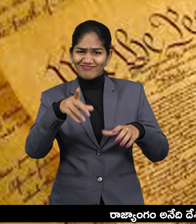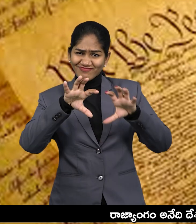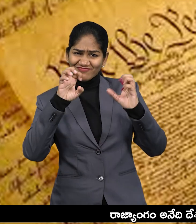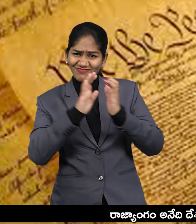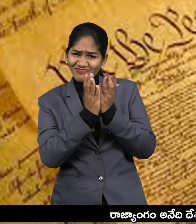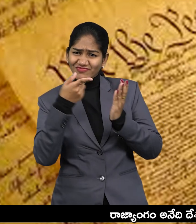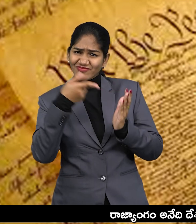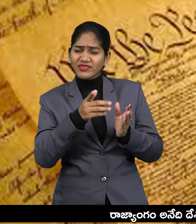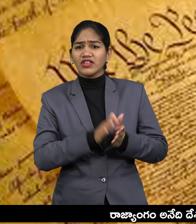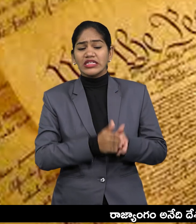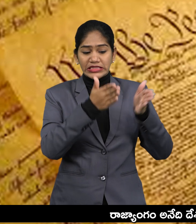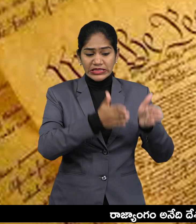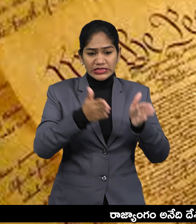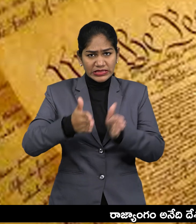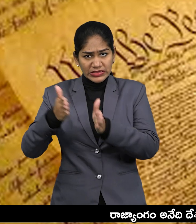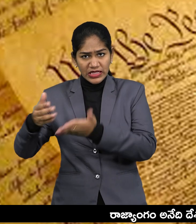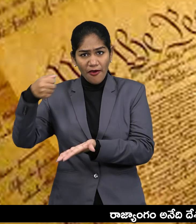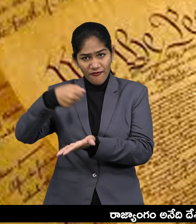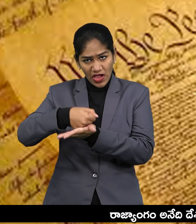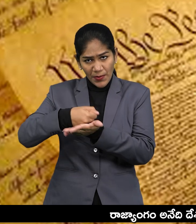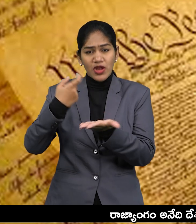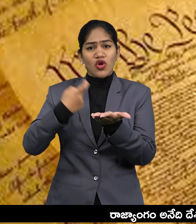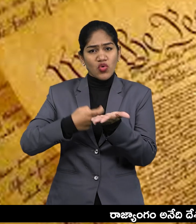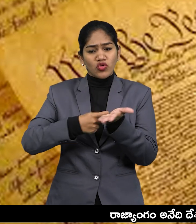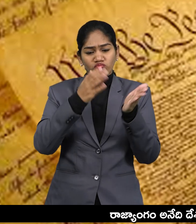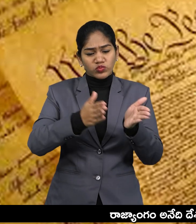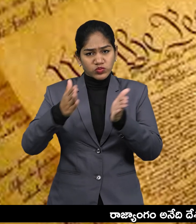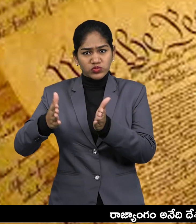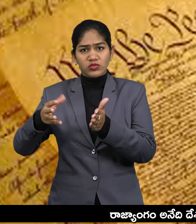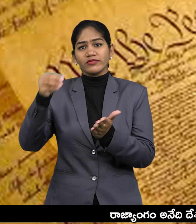రాజ్యాంగం అనేది దేశం లేదా రాష్ట్రం ఎలా నడుస్తుందో నిర్ణయించే